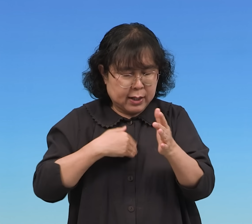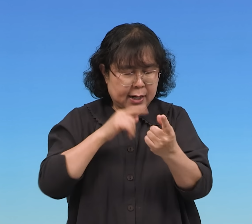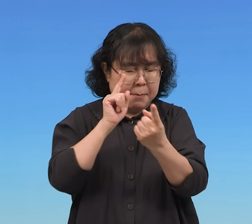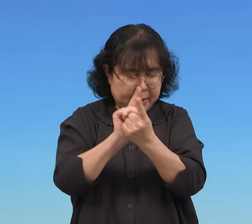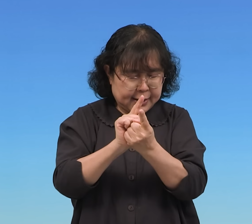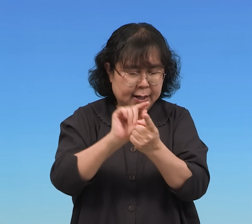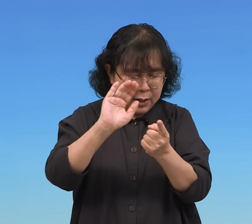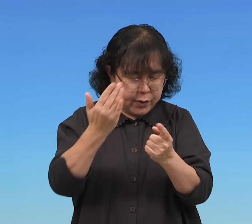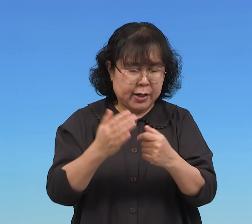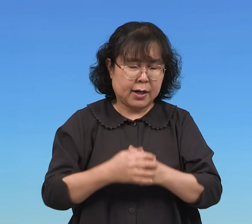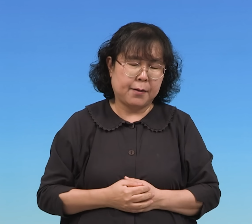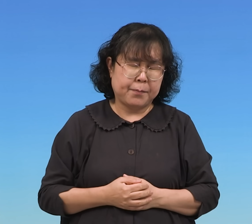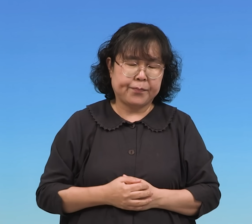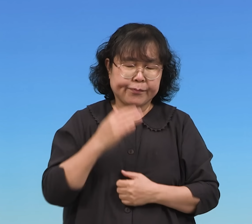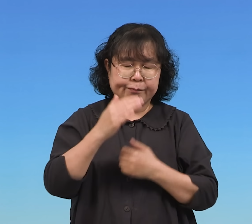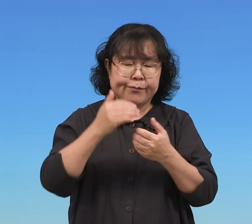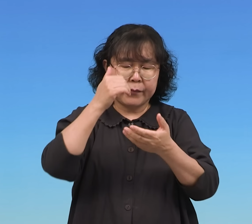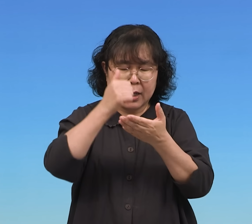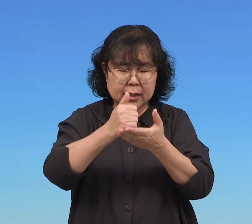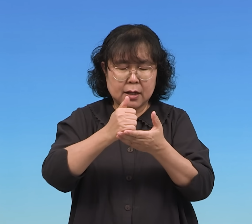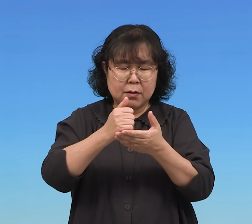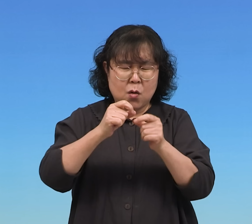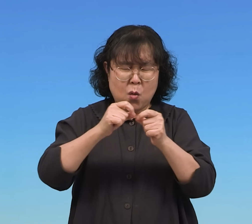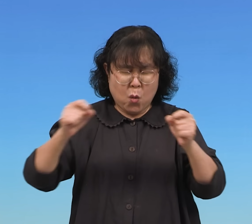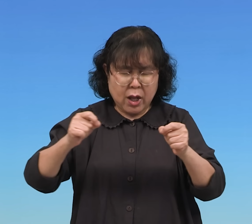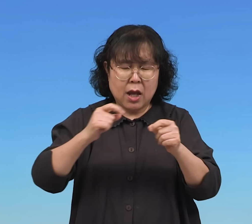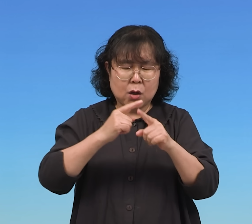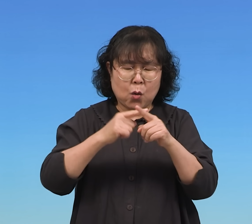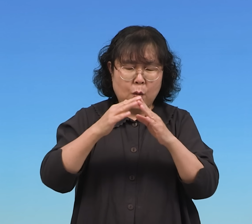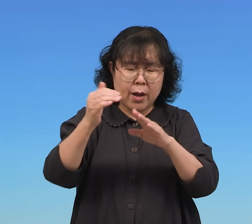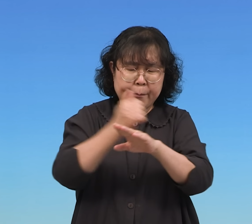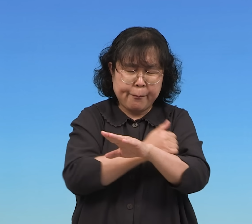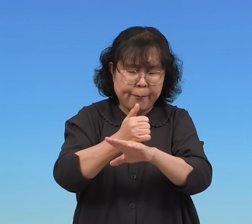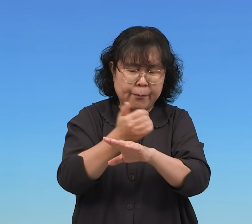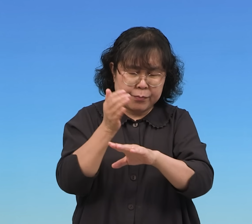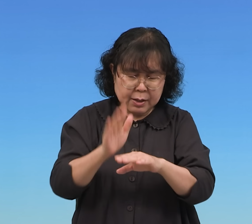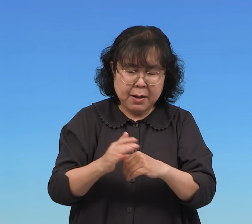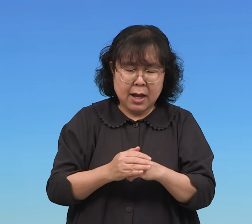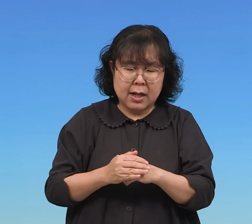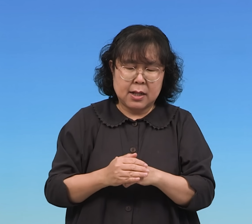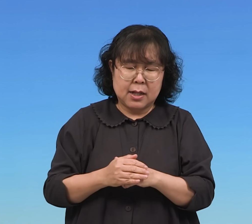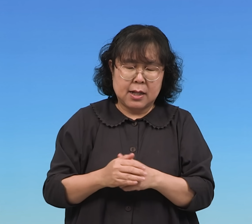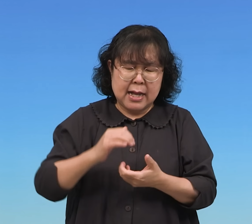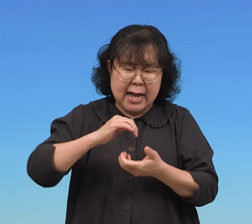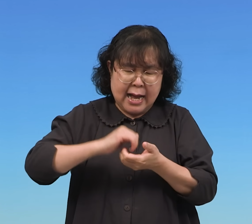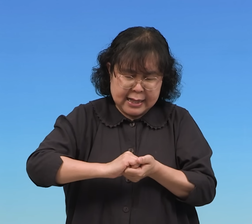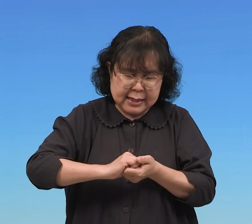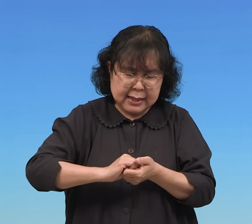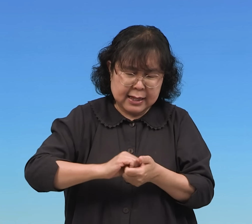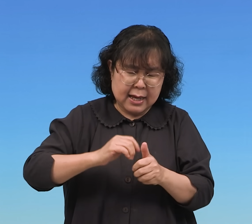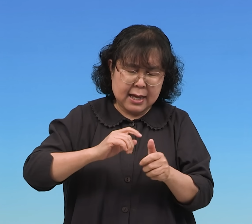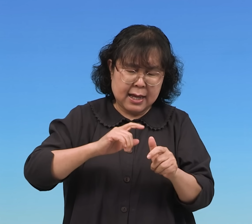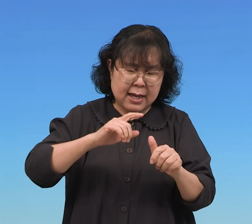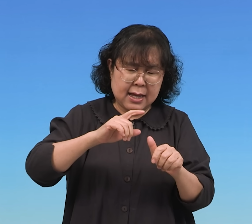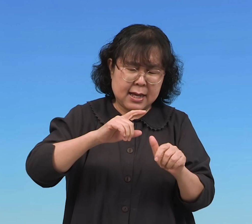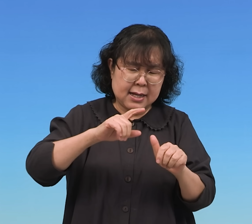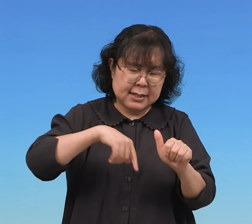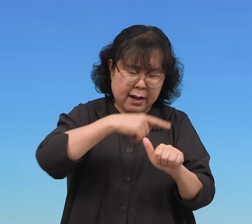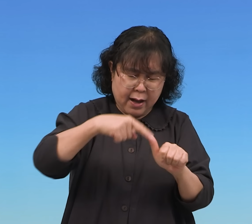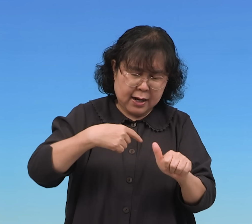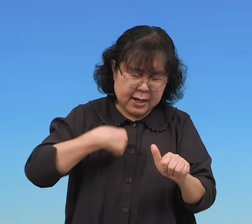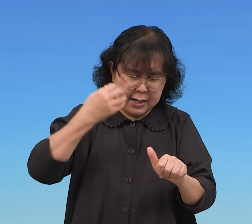나를 만나리라. 하나님, 오래 교회를 다녔지만 여전히 한계 상황을 우리는 인정하지 않습니다. 내